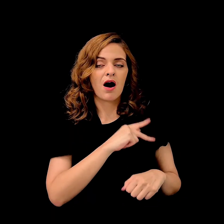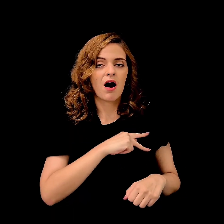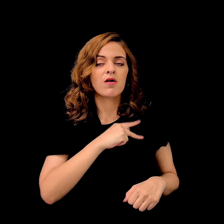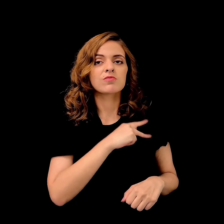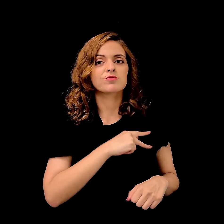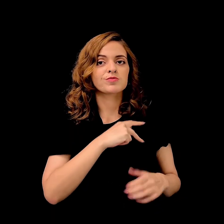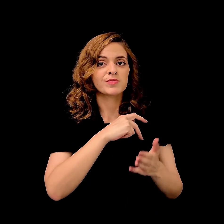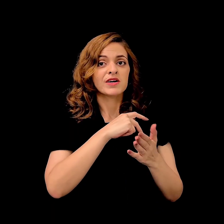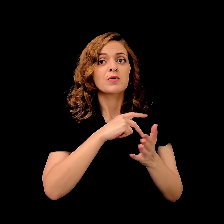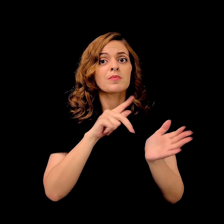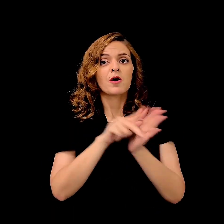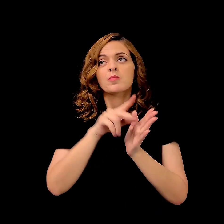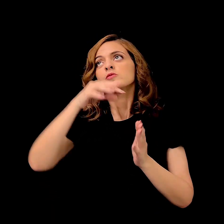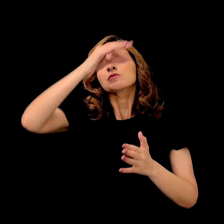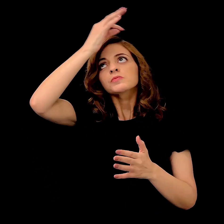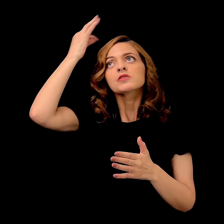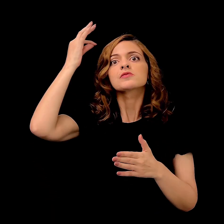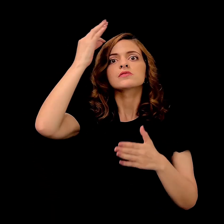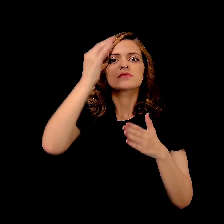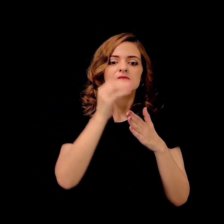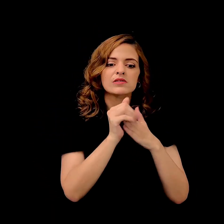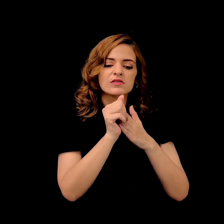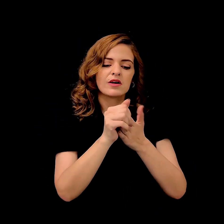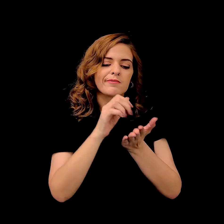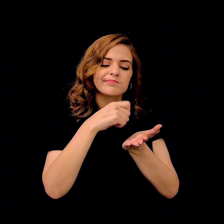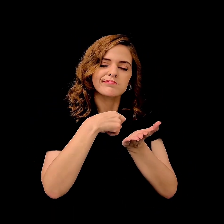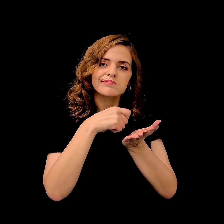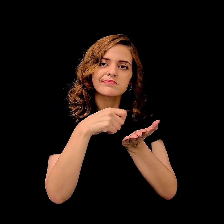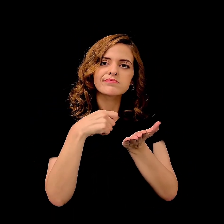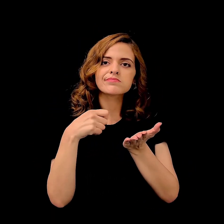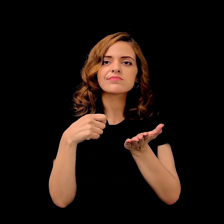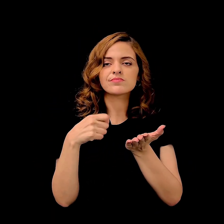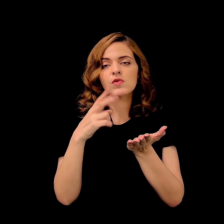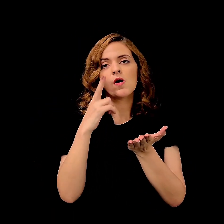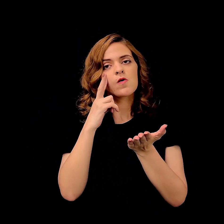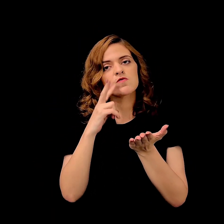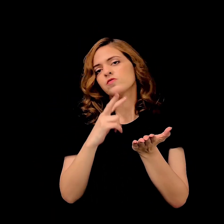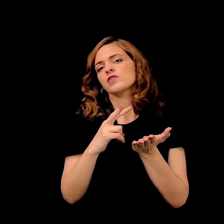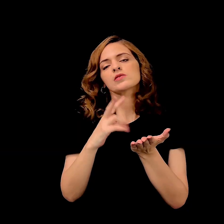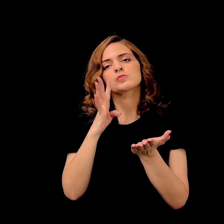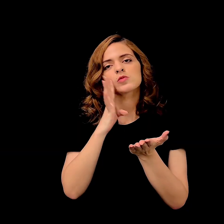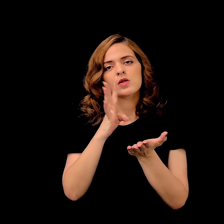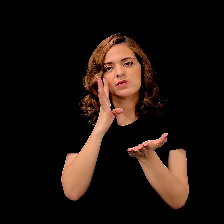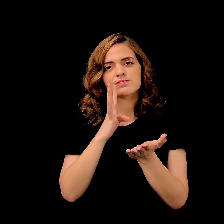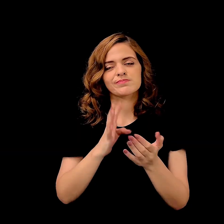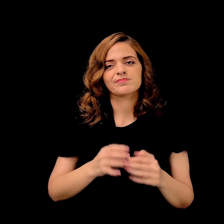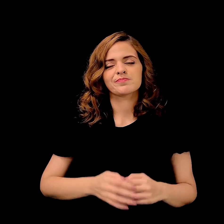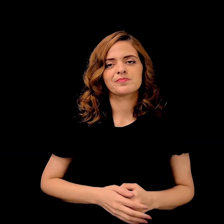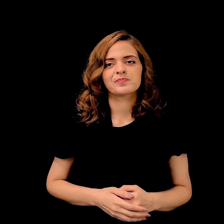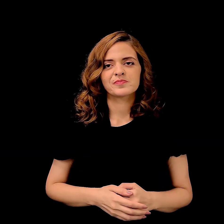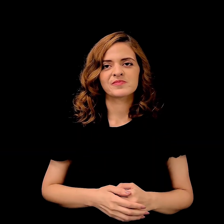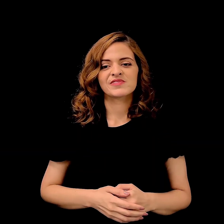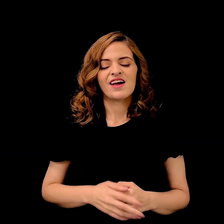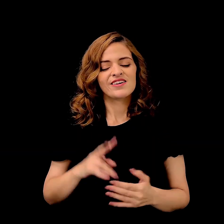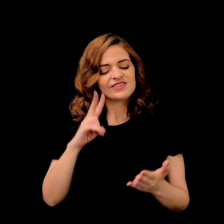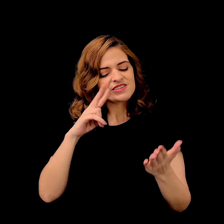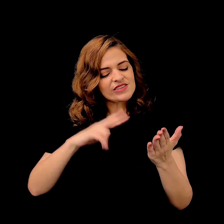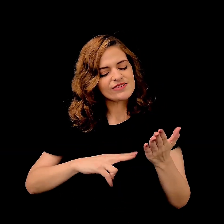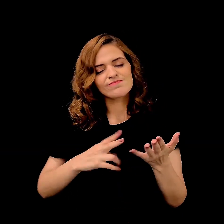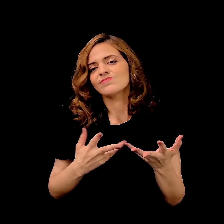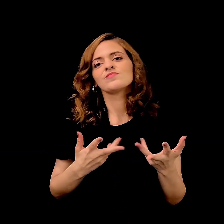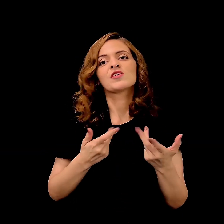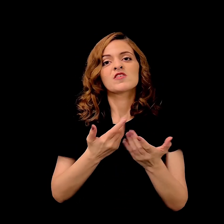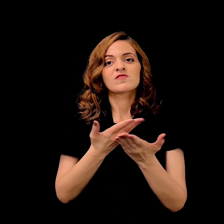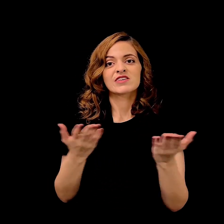escreve. Ele fala assim, olha só que bacana, olha só que coisa magnífica, você que está